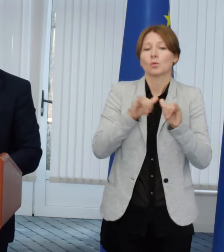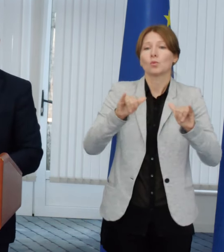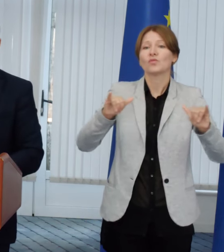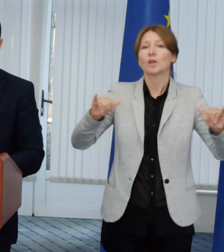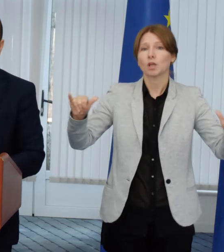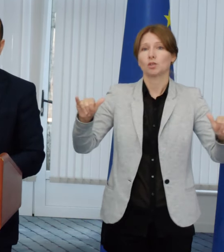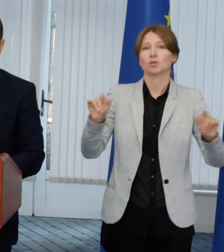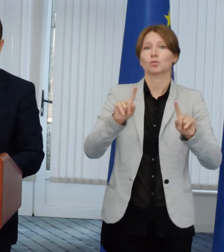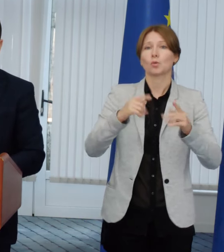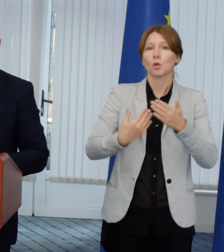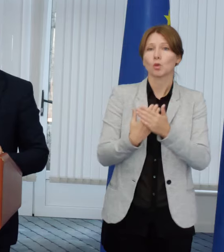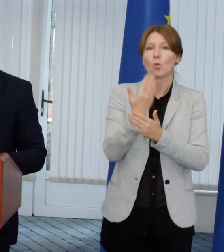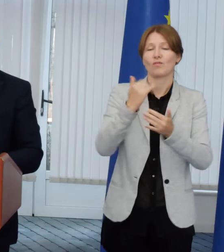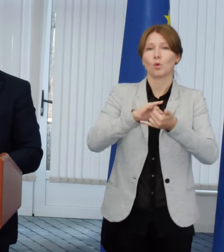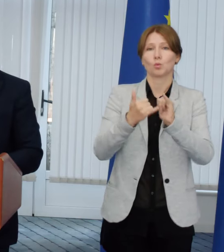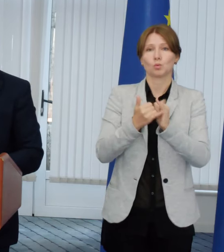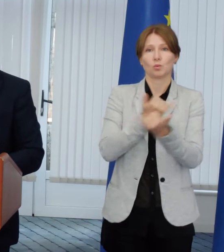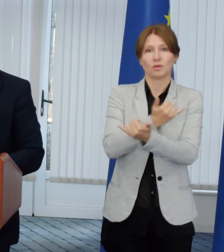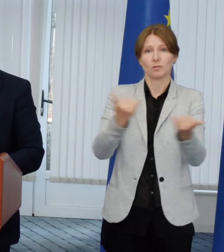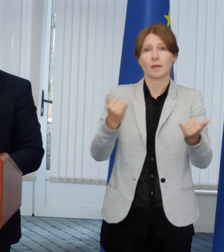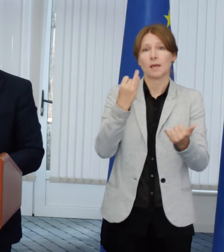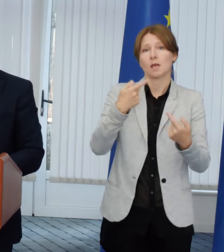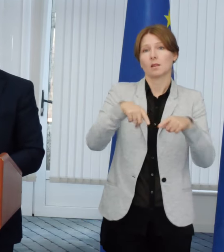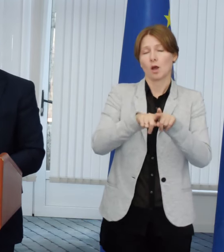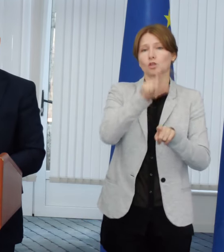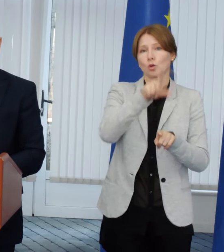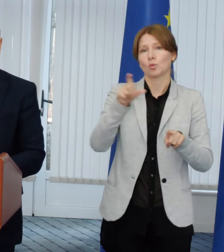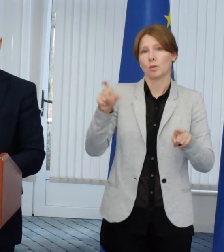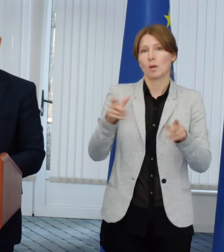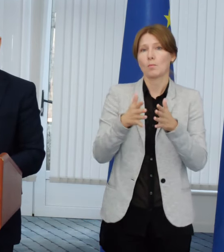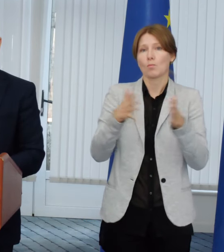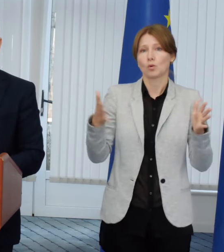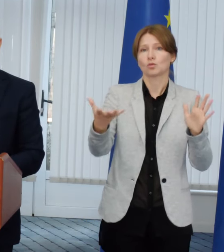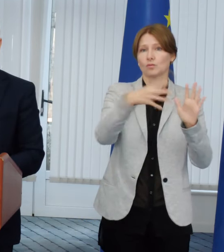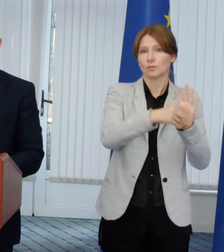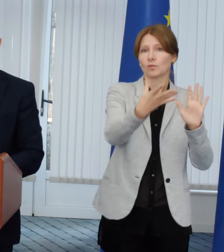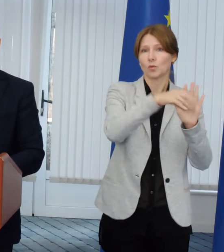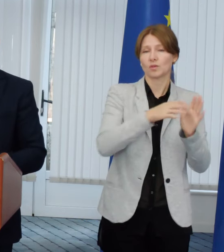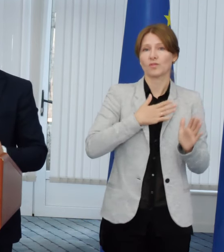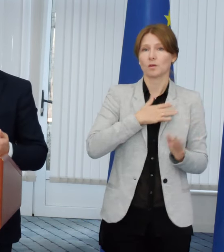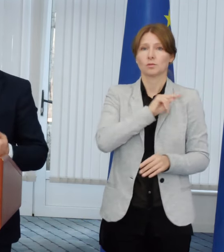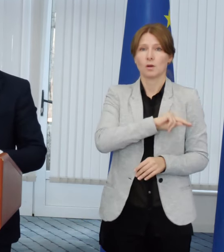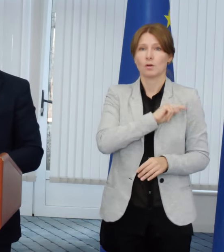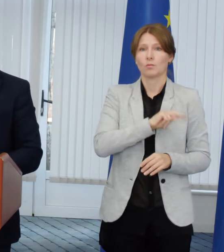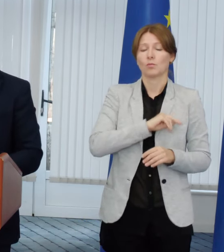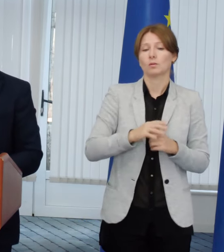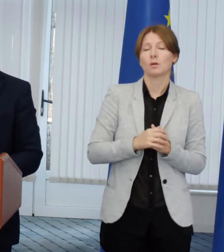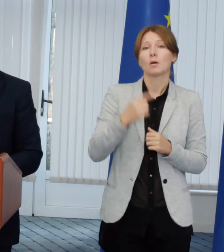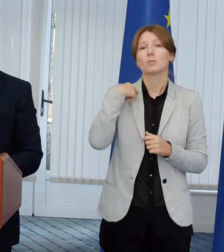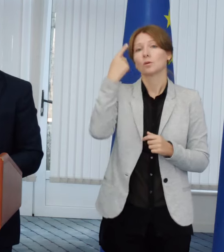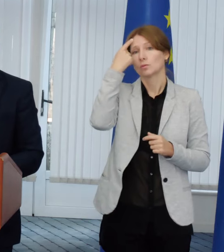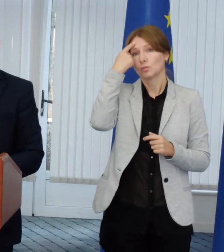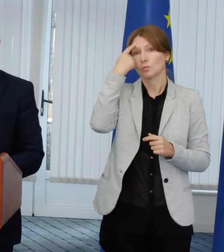crea servicii noi și pentru a extinde numărul de beneficiari. Deci, noi estimăm că la un an